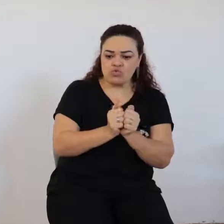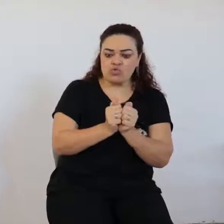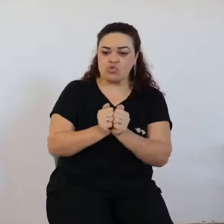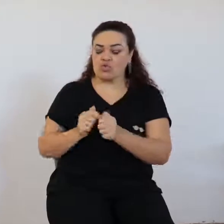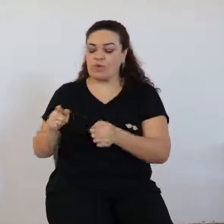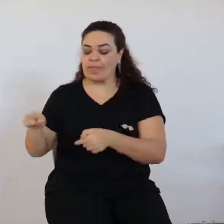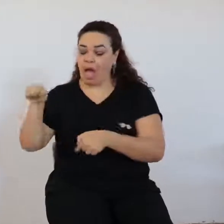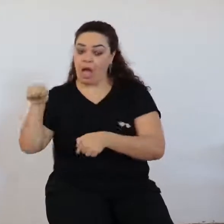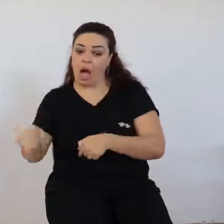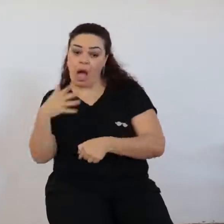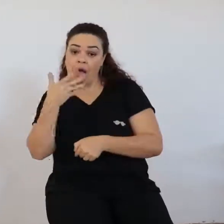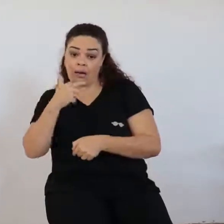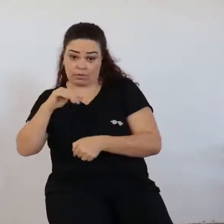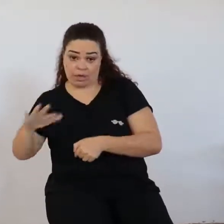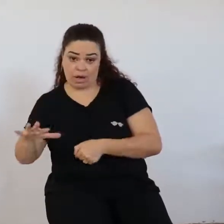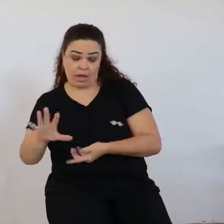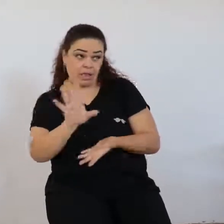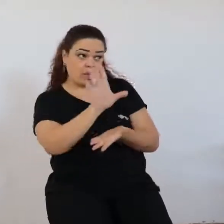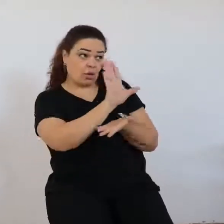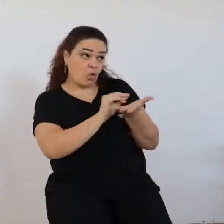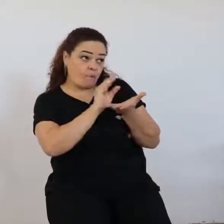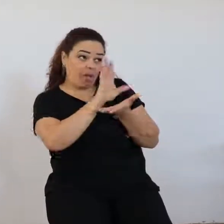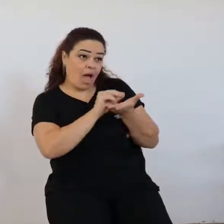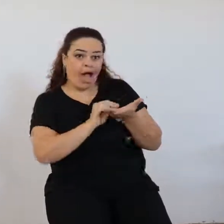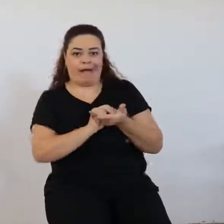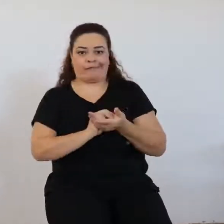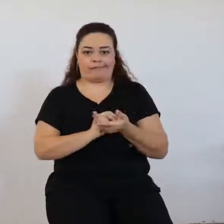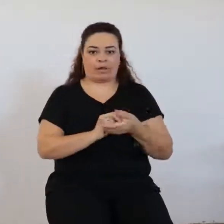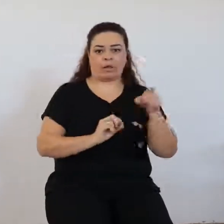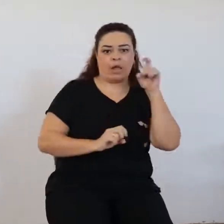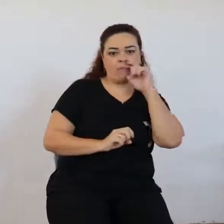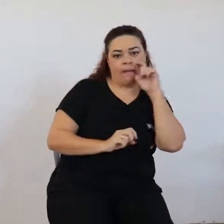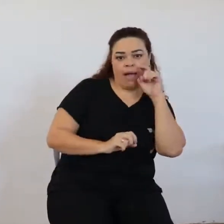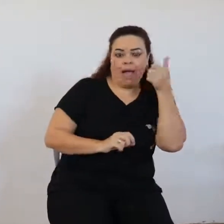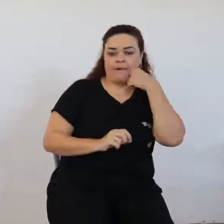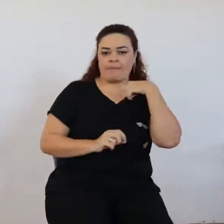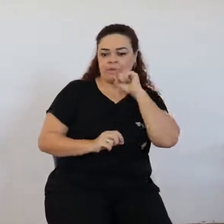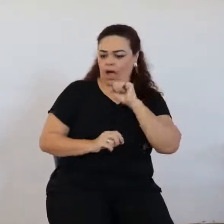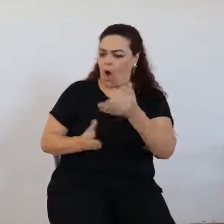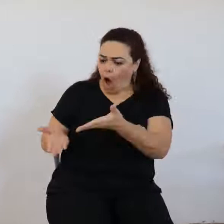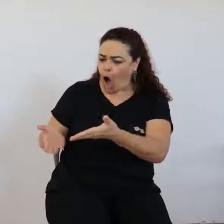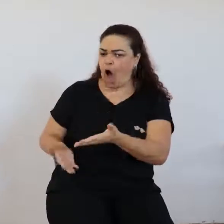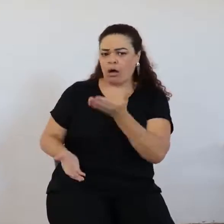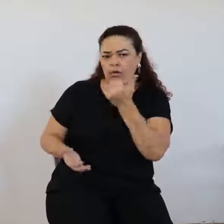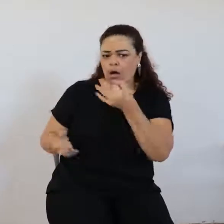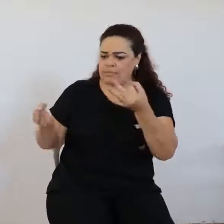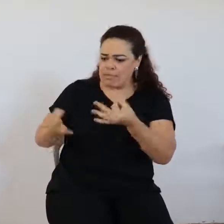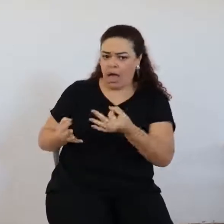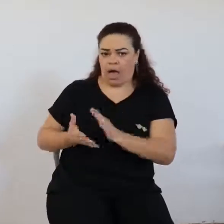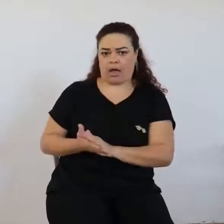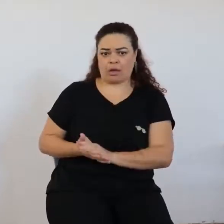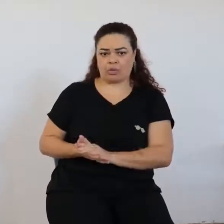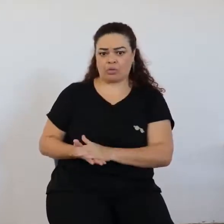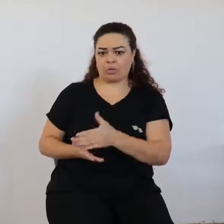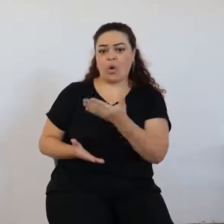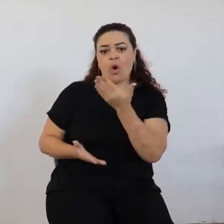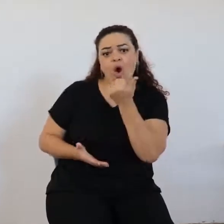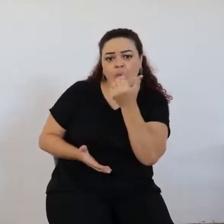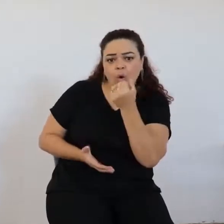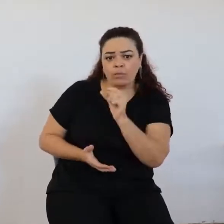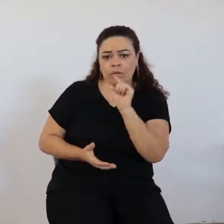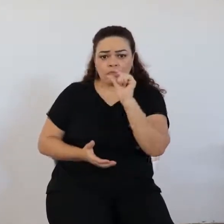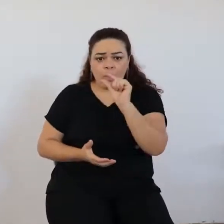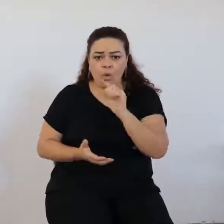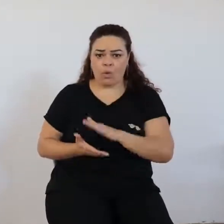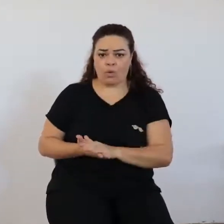pais lá, ou quem estava comendo junto com a gente, corrigia: senta direito, coloca pouca comida na boca, você está